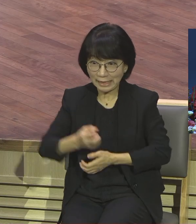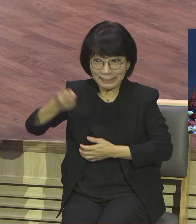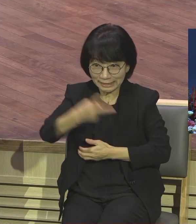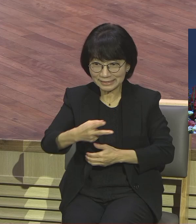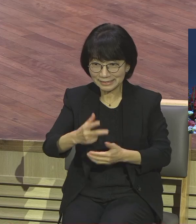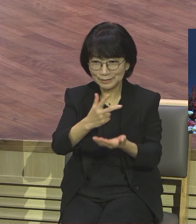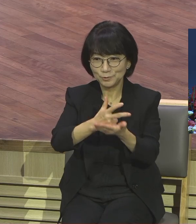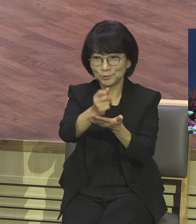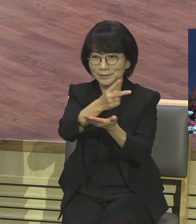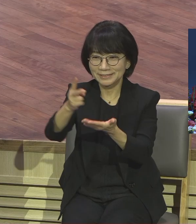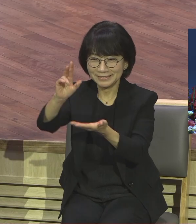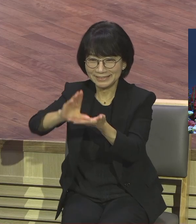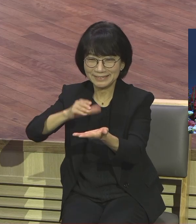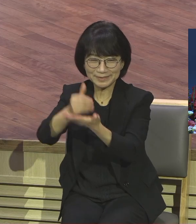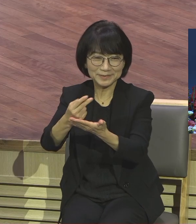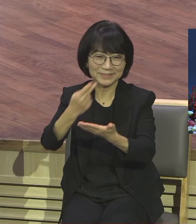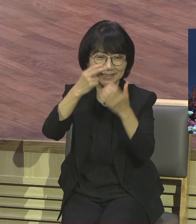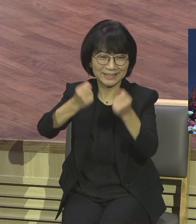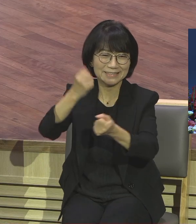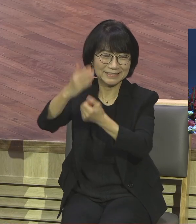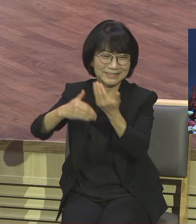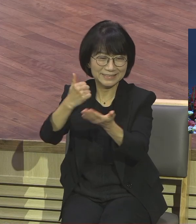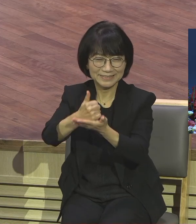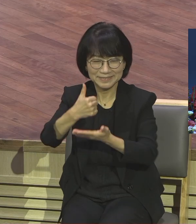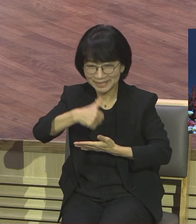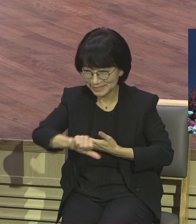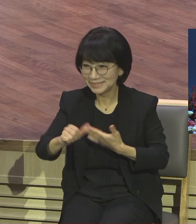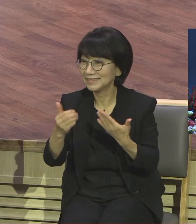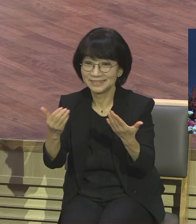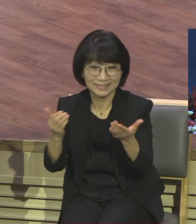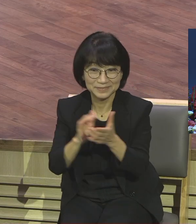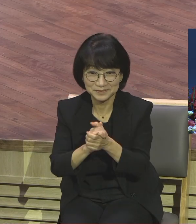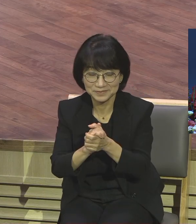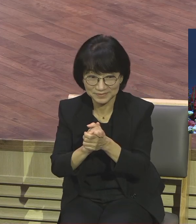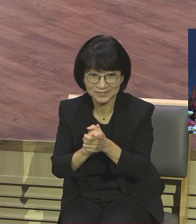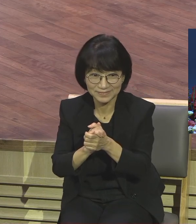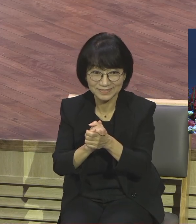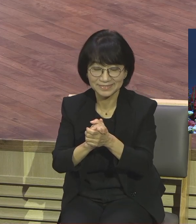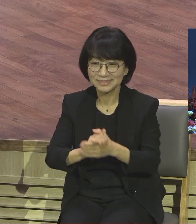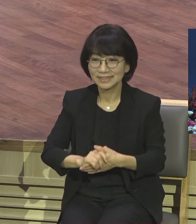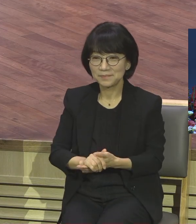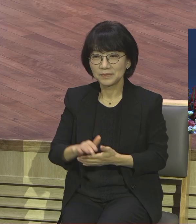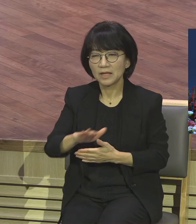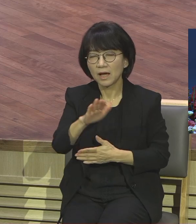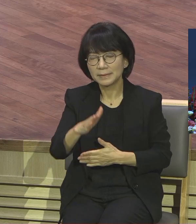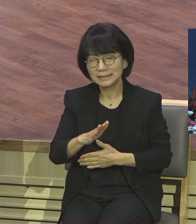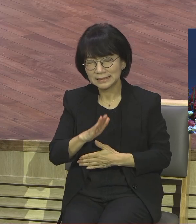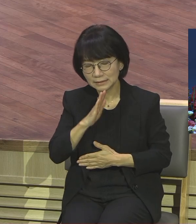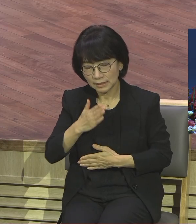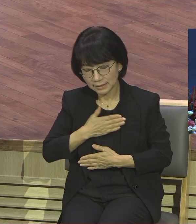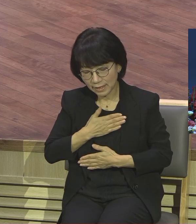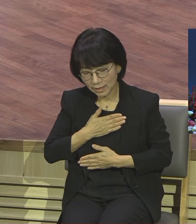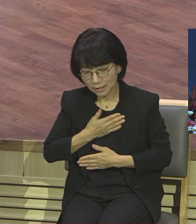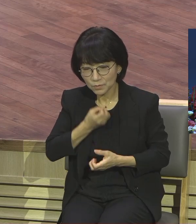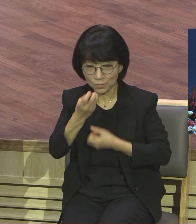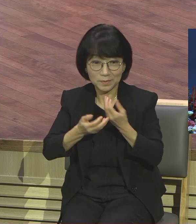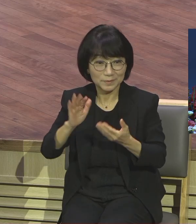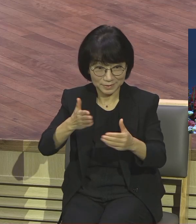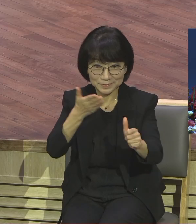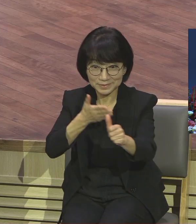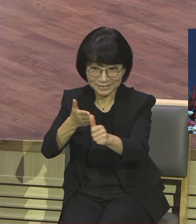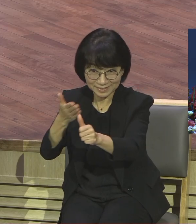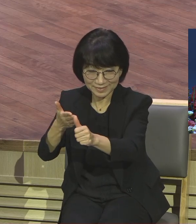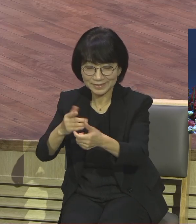주는 그리스도시요 살아계신 하나님의 아들이십니다. 이 고백이 실제로 여러분 고백되기를 바라고 서로